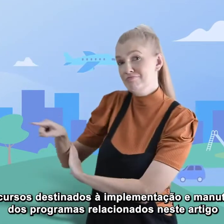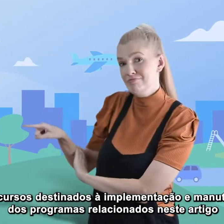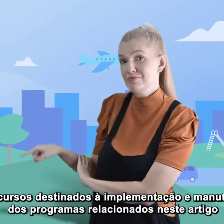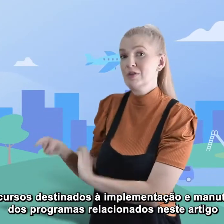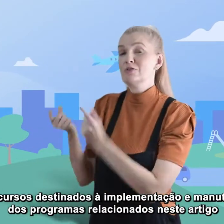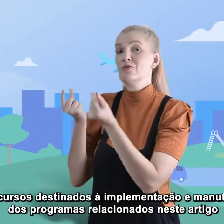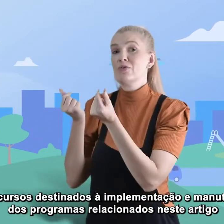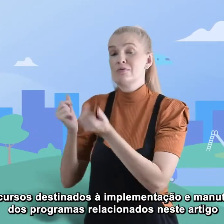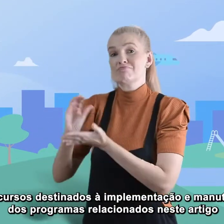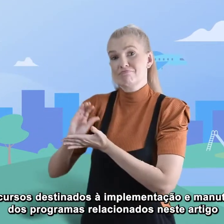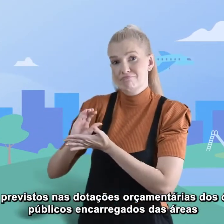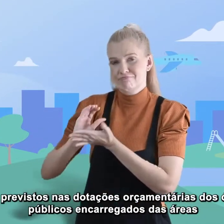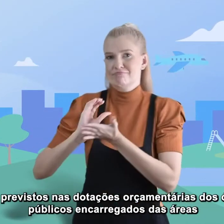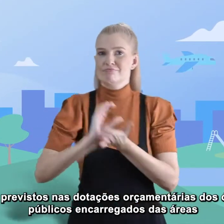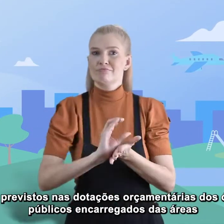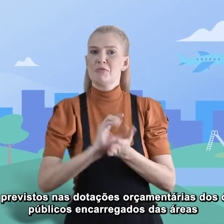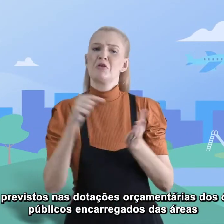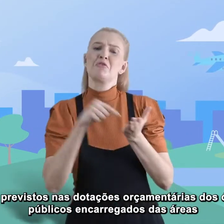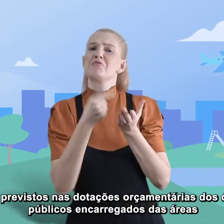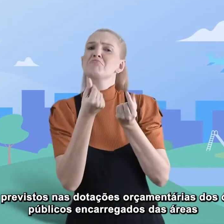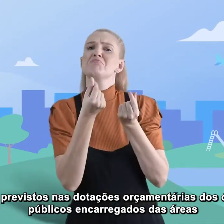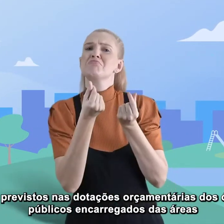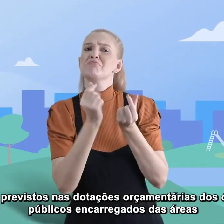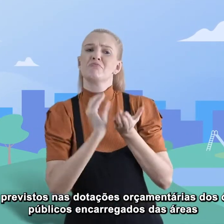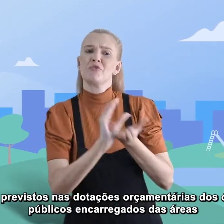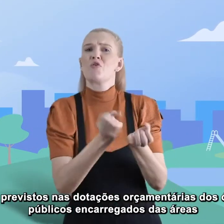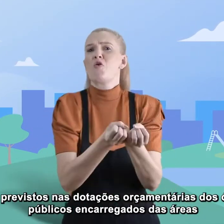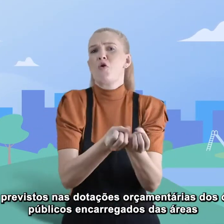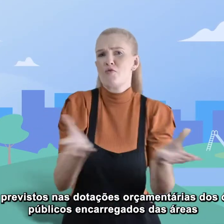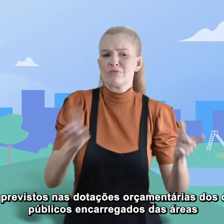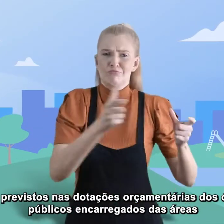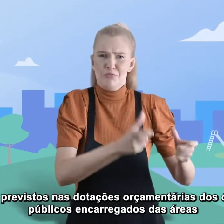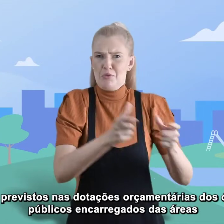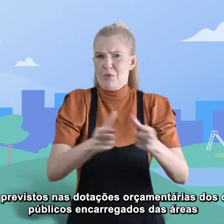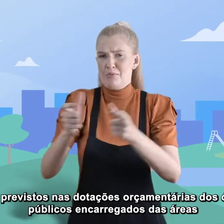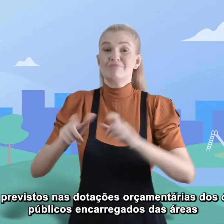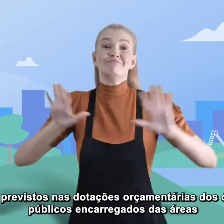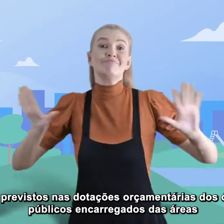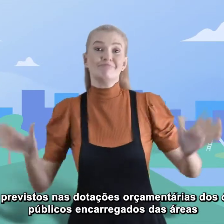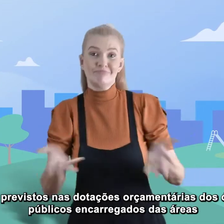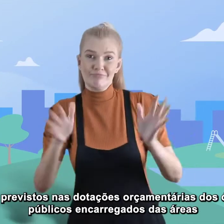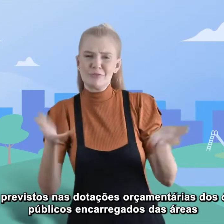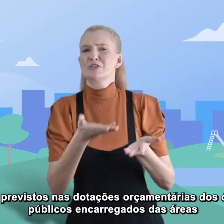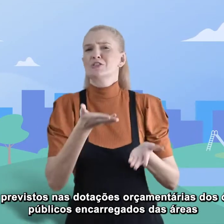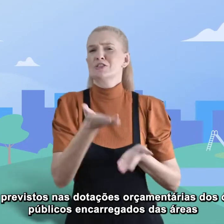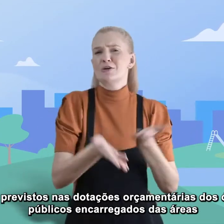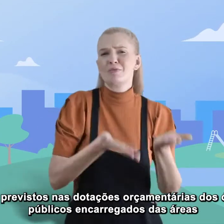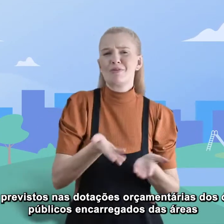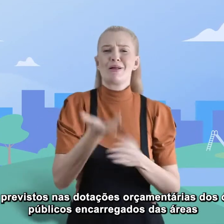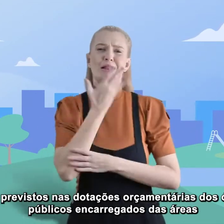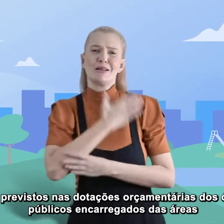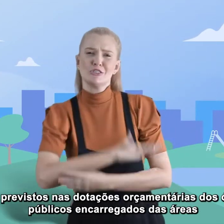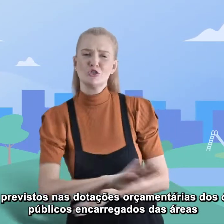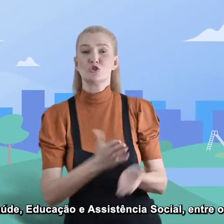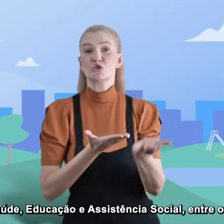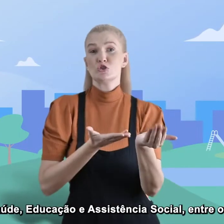neste artigo são previstos nas dotações orçamentárias dos órgãos públicos encarregados das áreas de